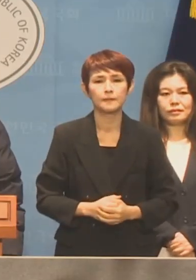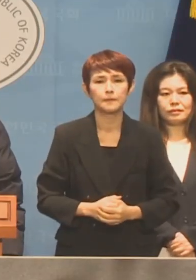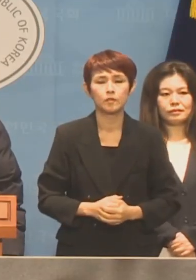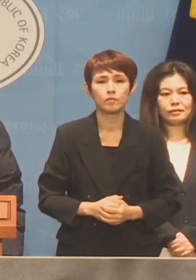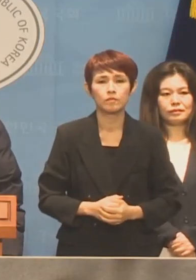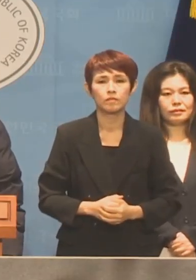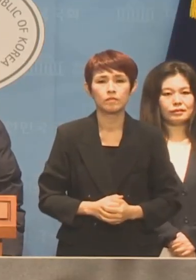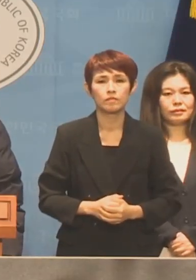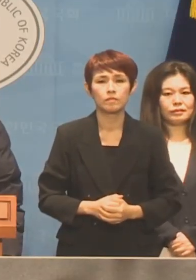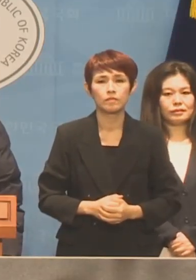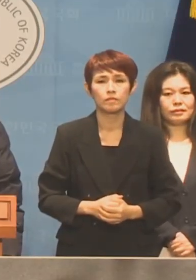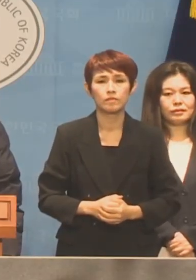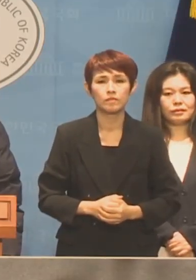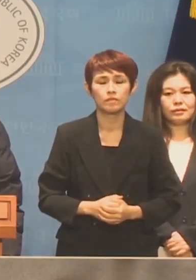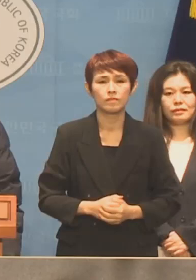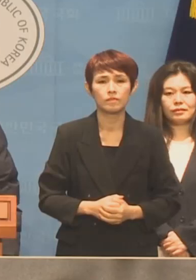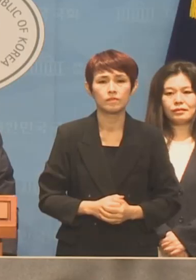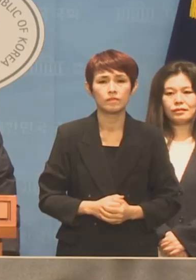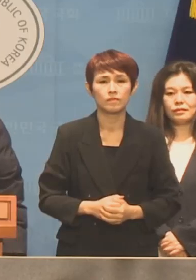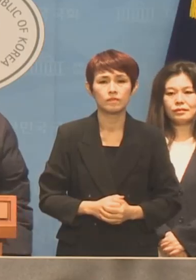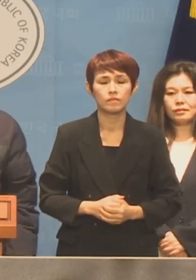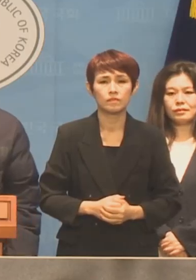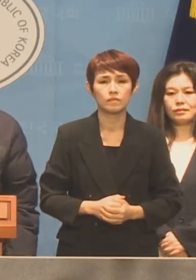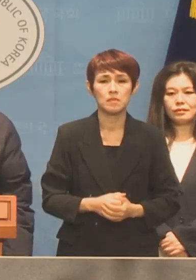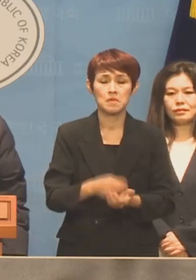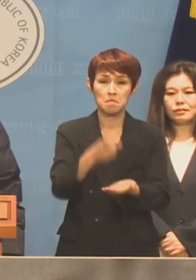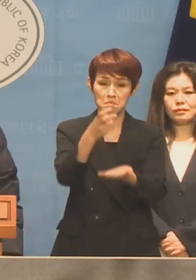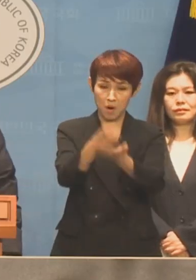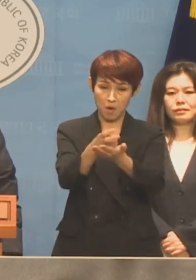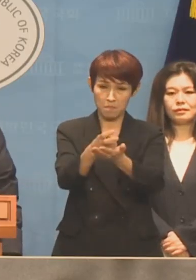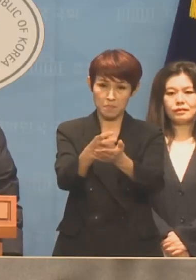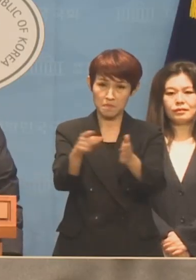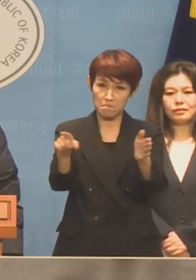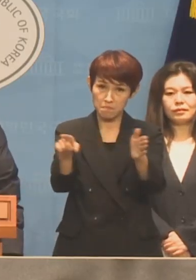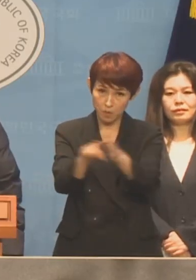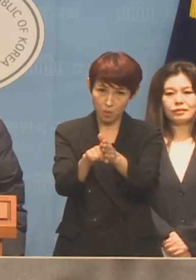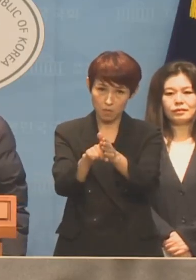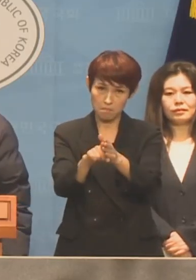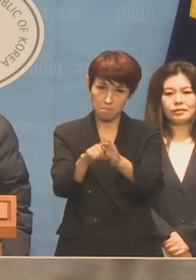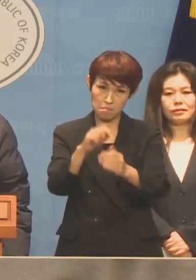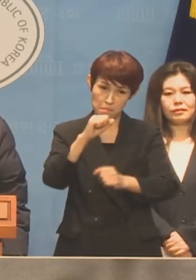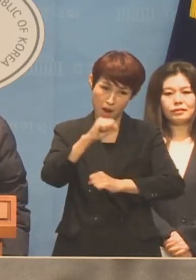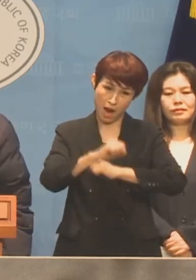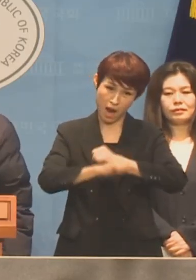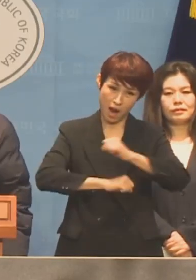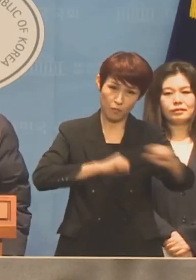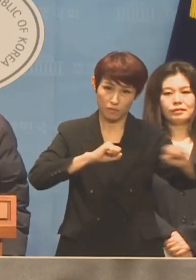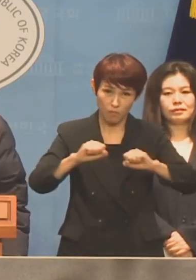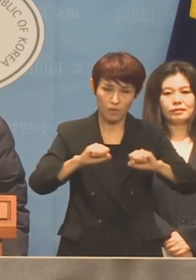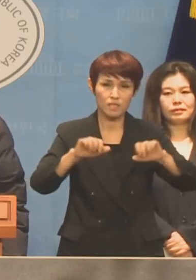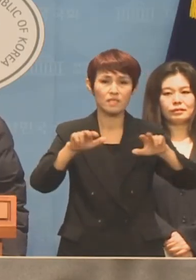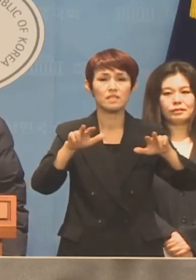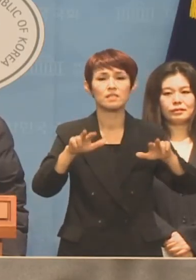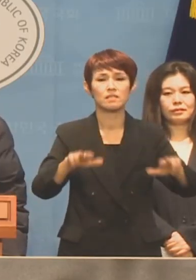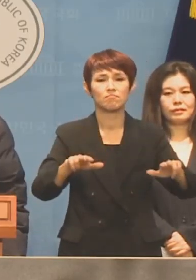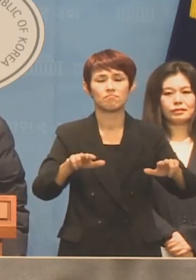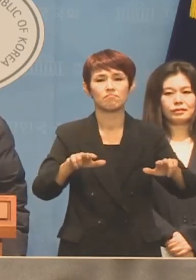법을 믿는다고 그랬어요. 법을 믿고 마음대로 행동하다가 지금 당하고 있는 거예요.